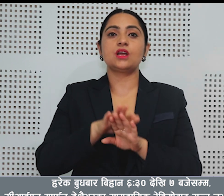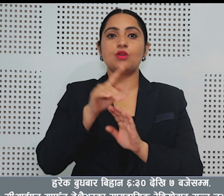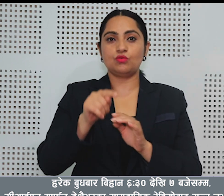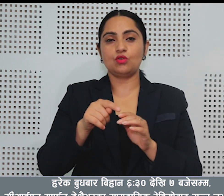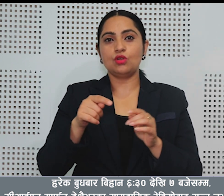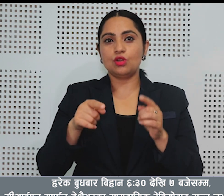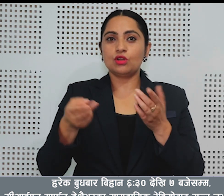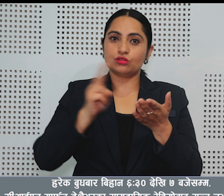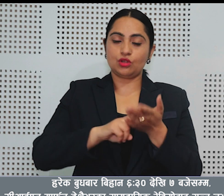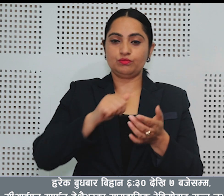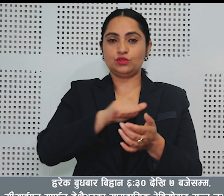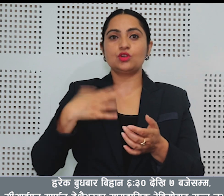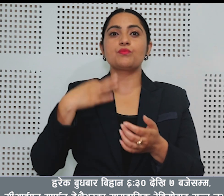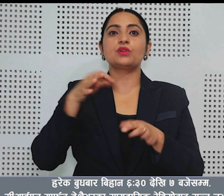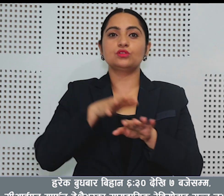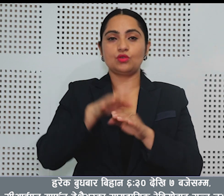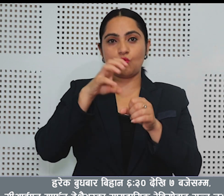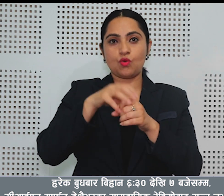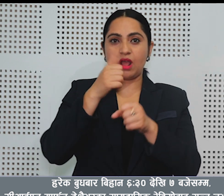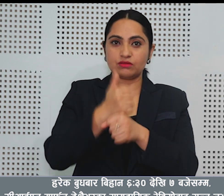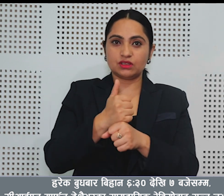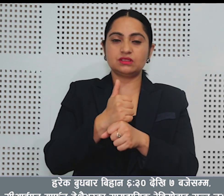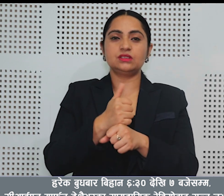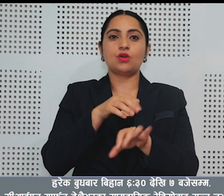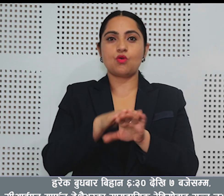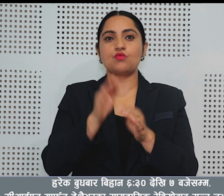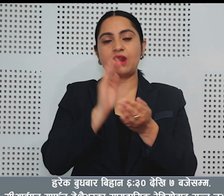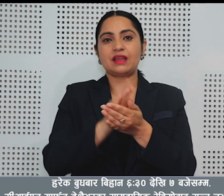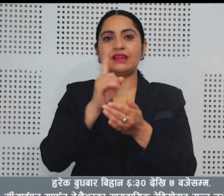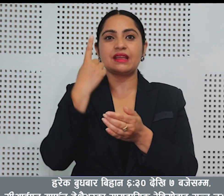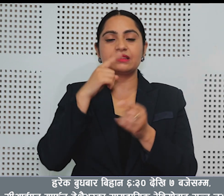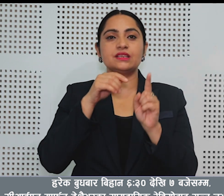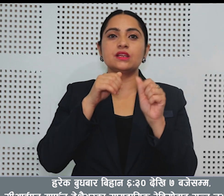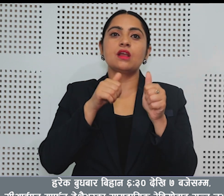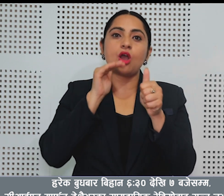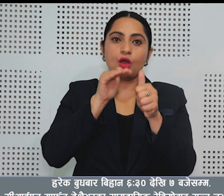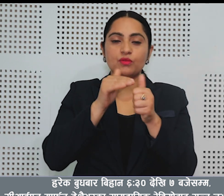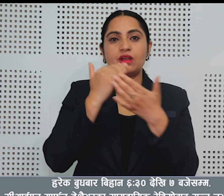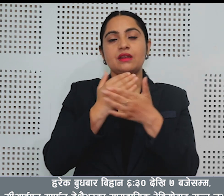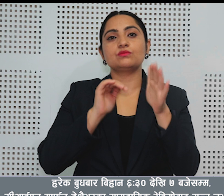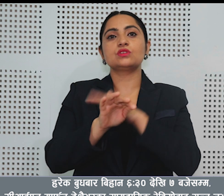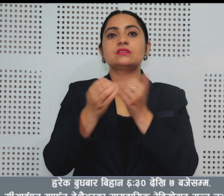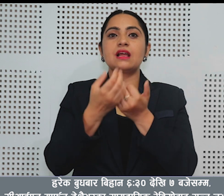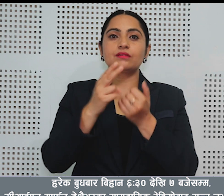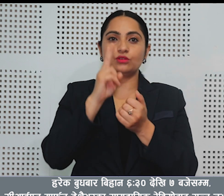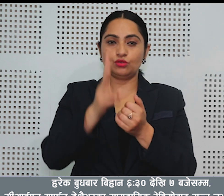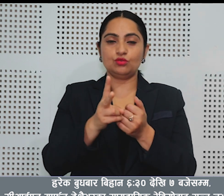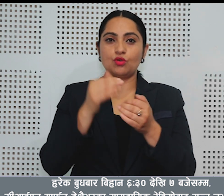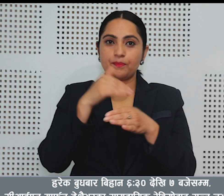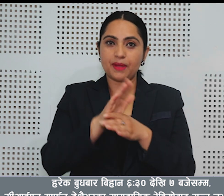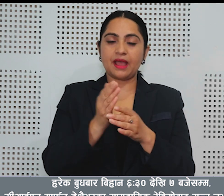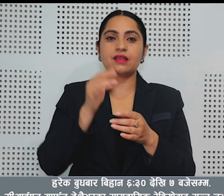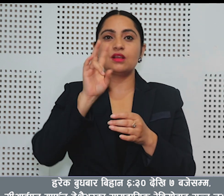प्लस जनप्रतिनिधिज्यूहरू वडाध्यक्षज्यूहरूलाई राखेर हामीले एक दिनको अभिमुखीकरण कार्यक्रम चाहिँ हामीले सञ्चालन गरेका थियौँ। त्यो बाहेक हामीले सशस्त्र